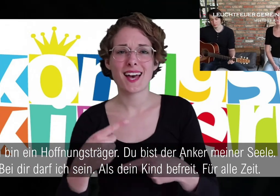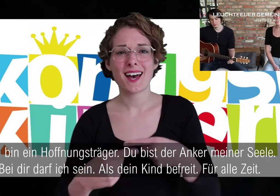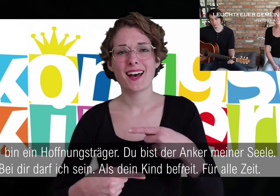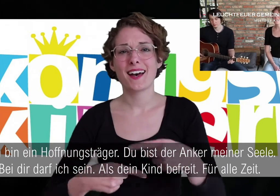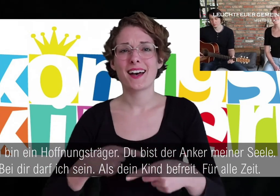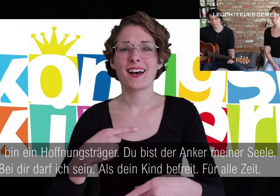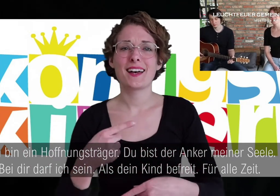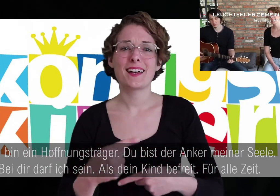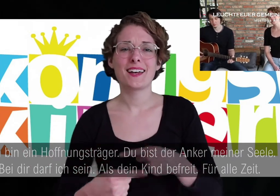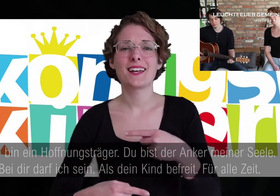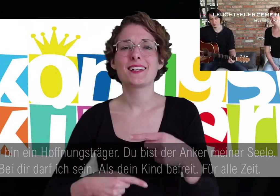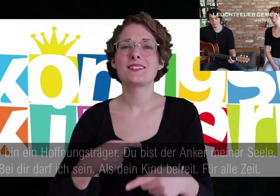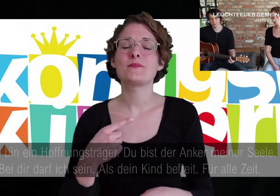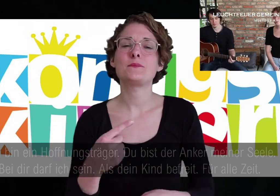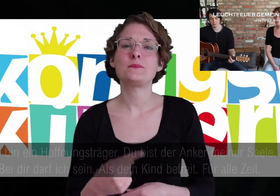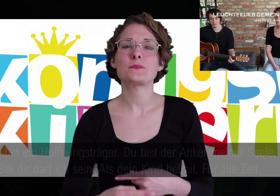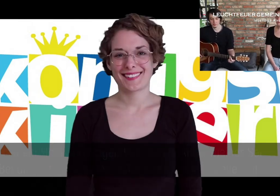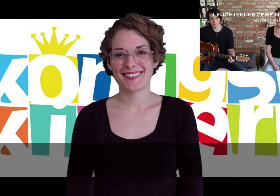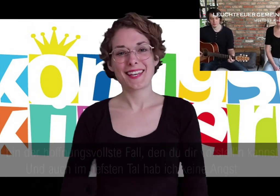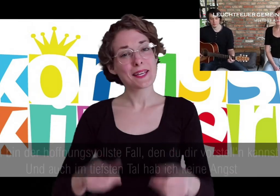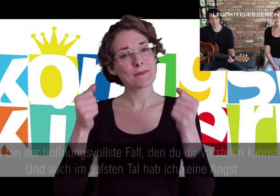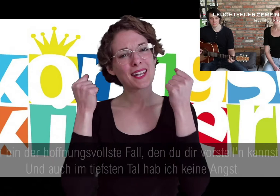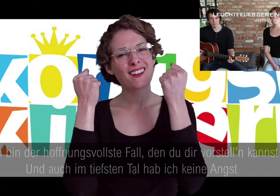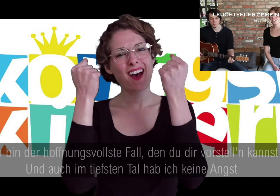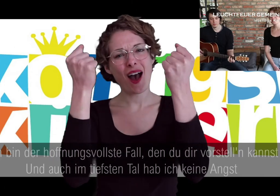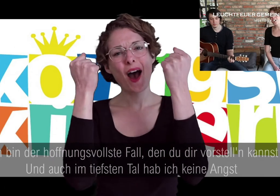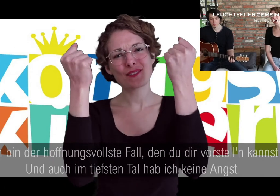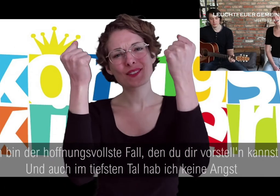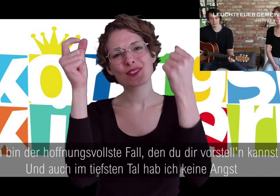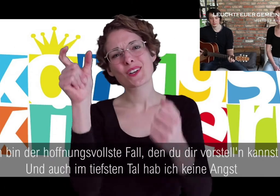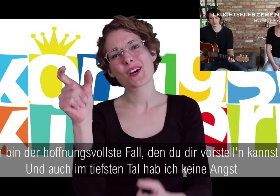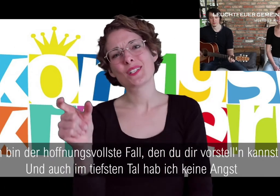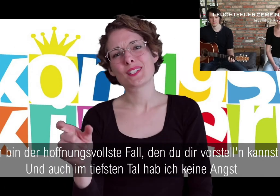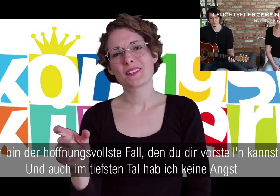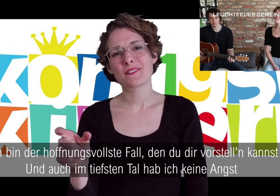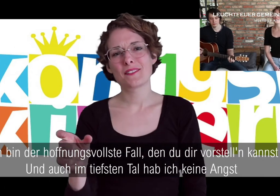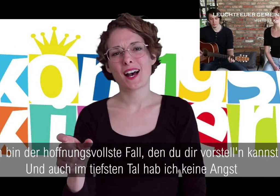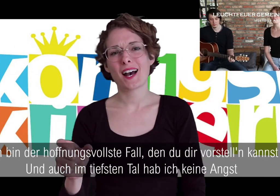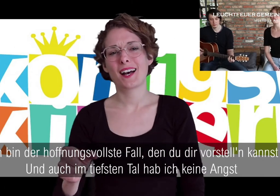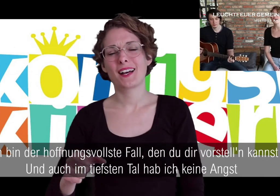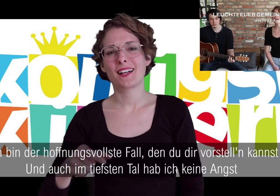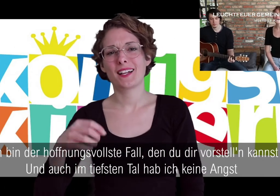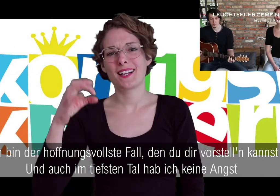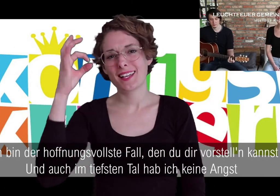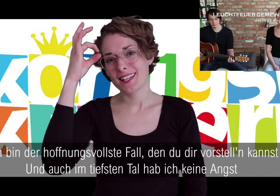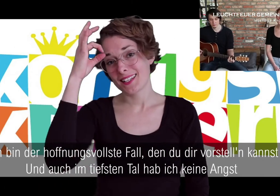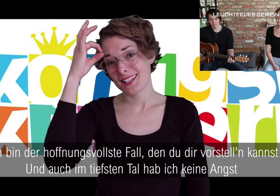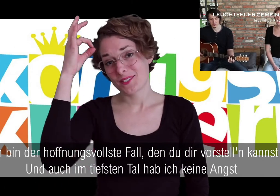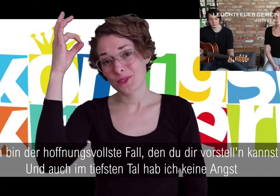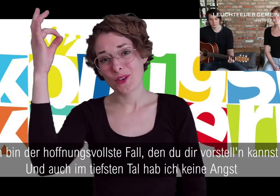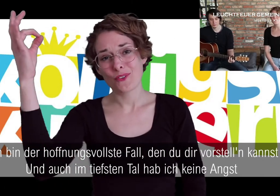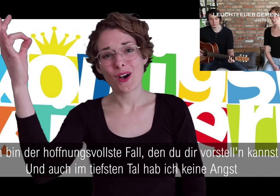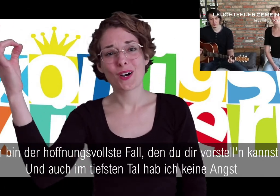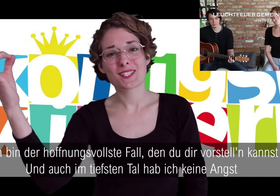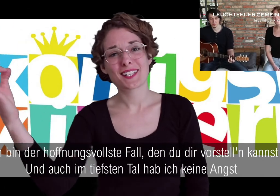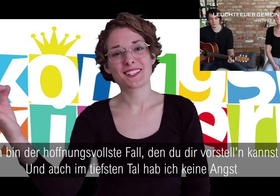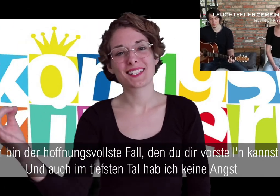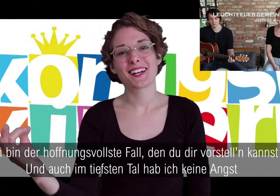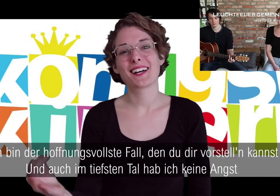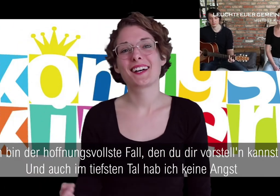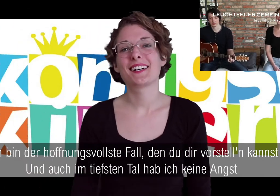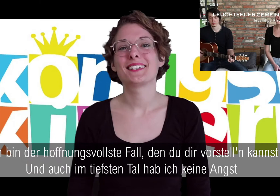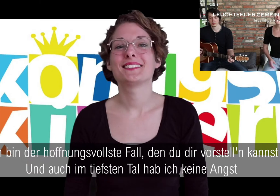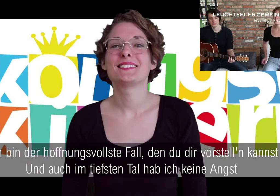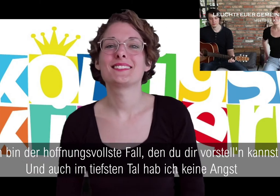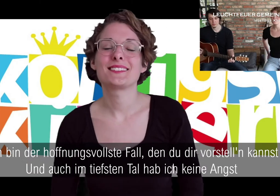alle Zeit. Ich bin der hoffnungsvollste Fall, den du dir